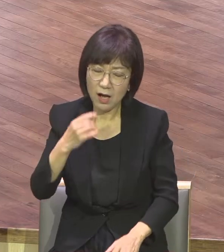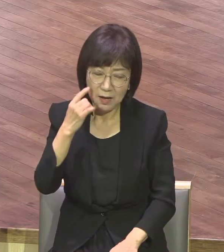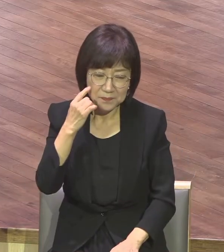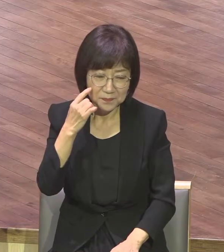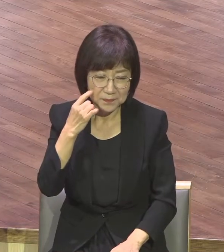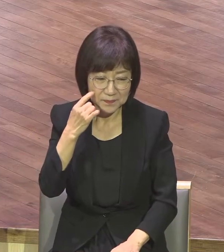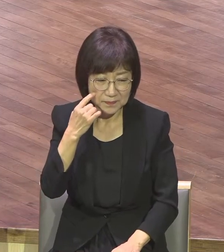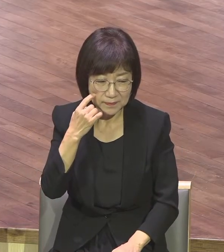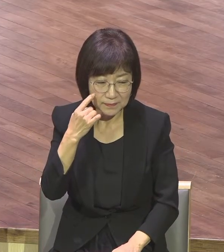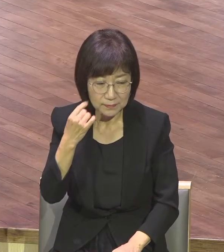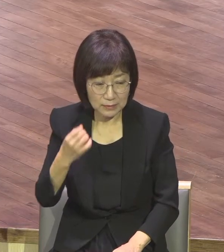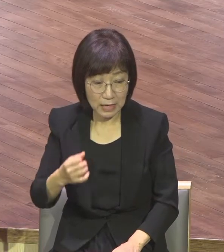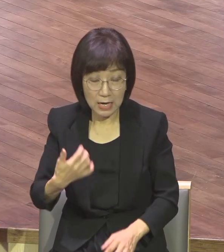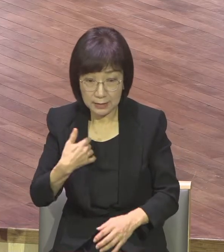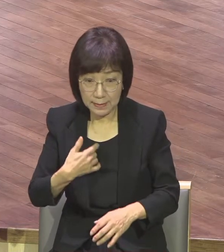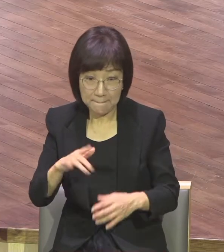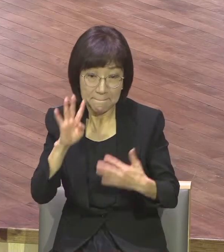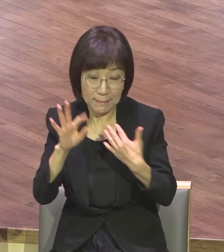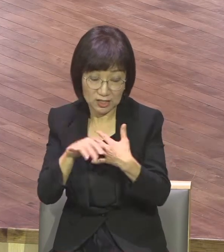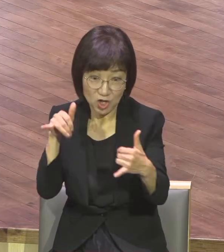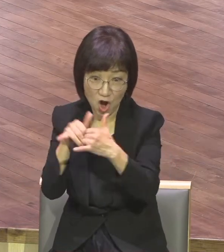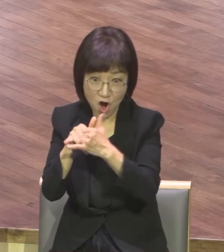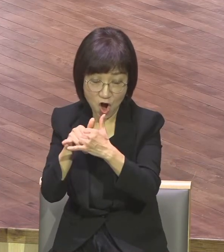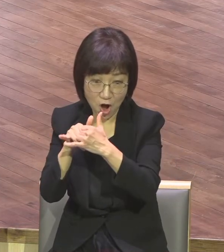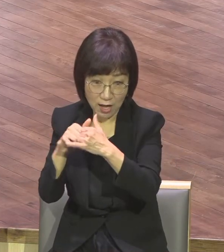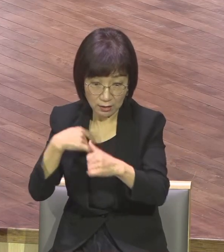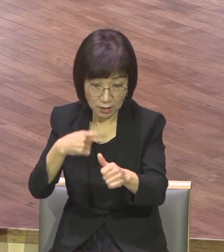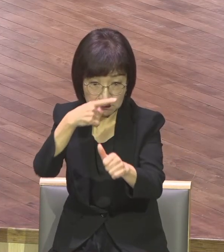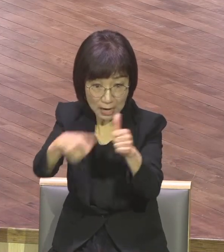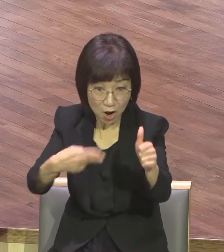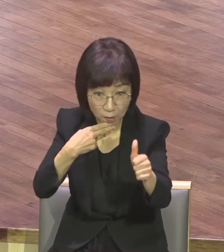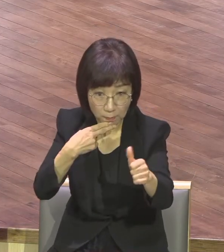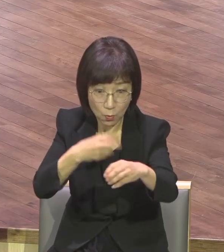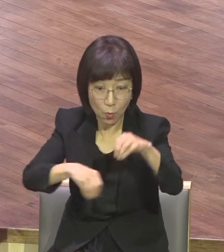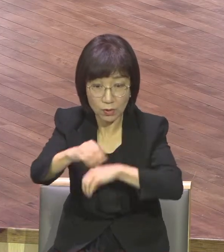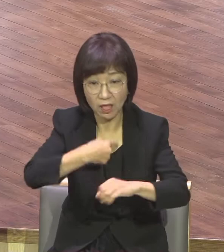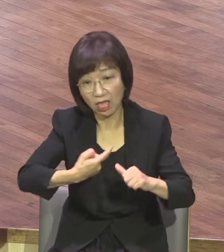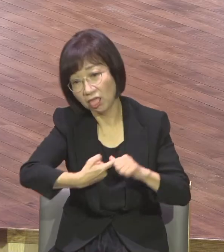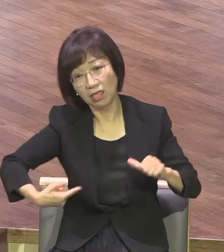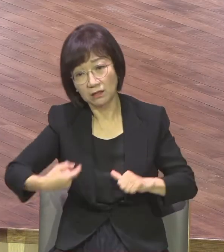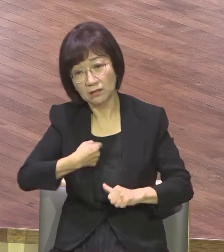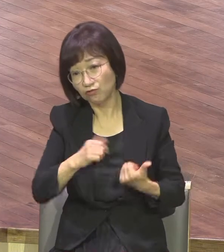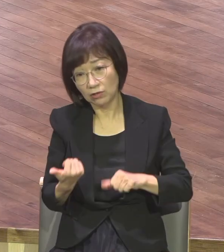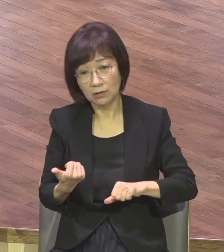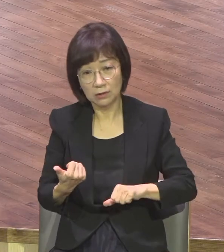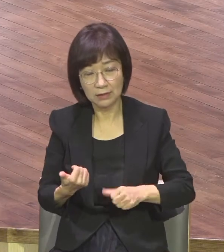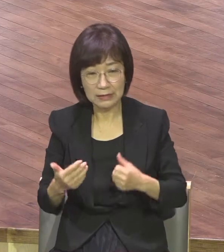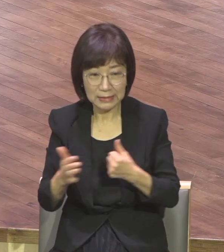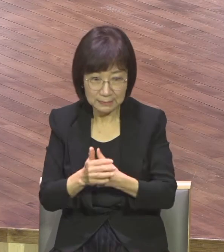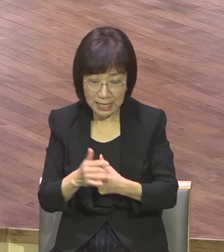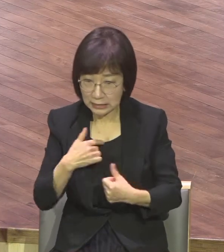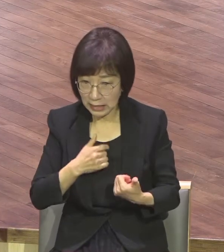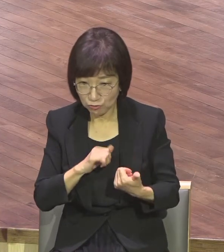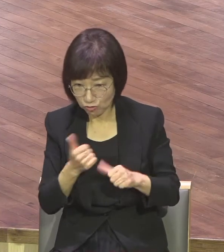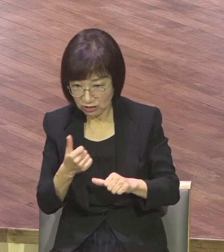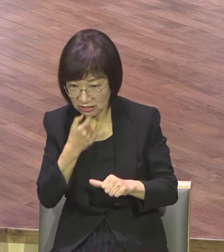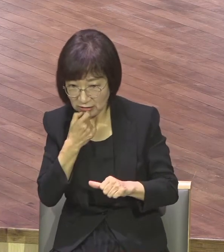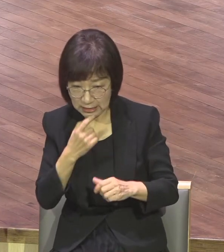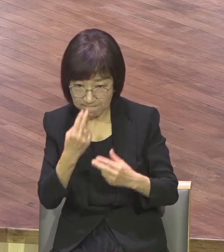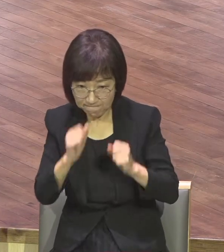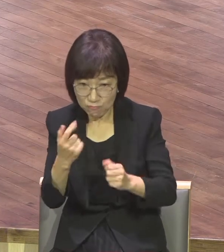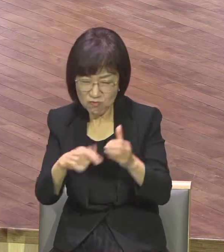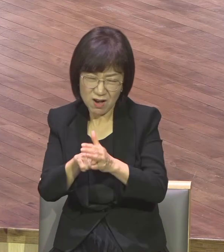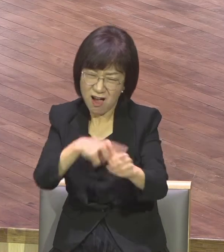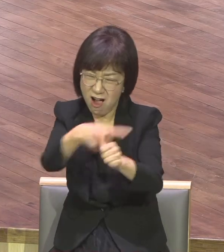똑같은 말이에요. 너 안 죽으면 내가 죽는 것이 전쟁이에요. 얼마나 사람을 많이 죽이고 피 흘렸던지 너